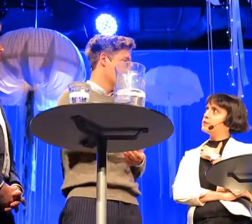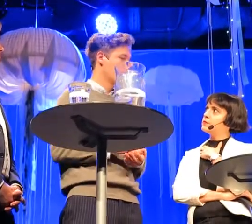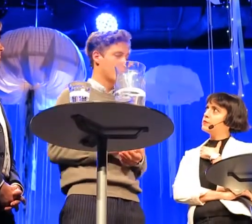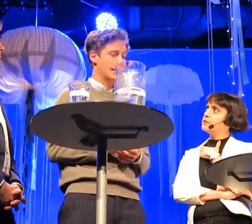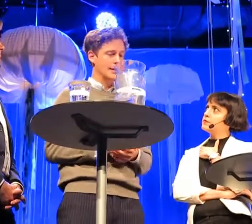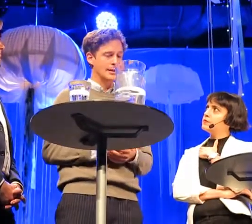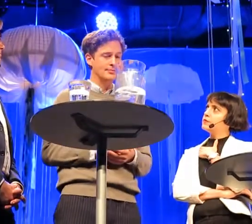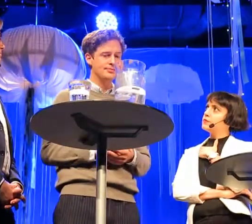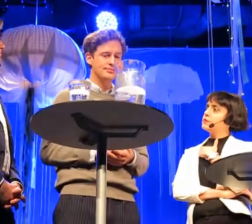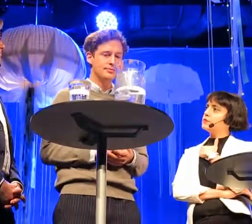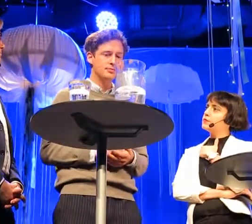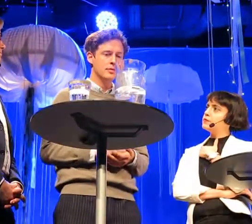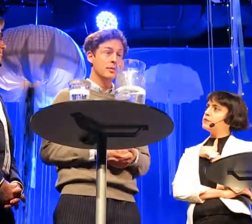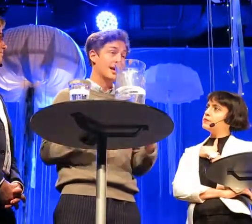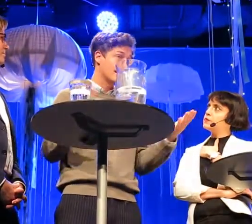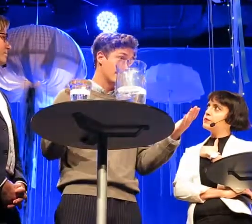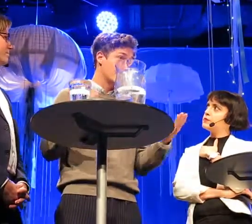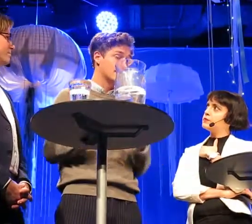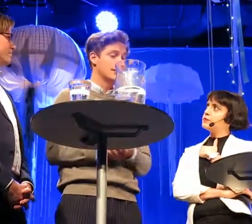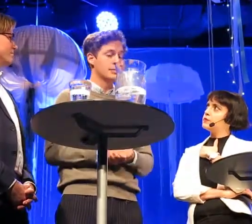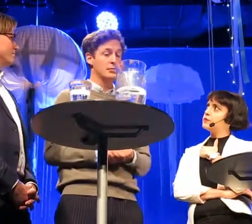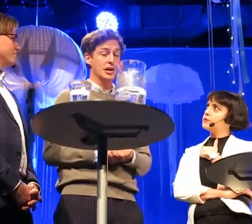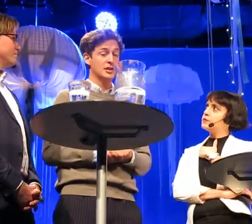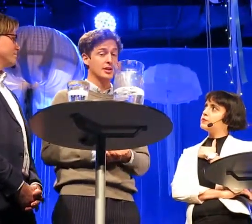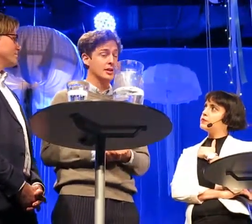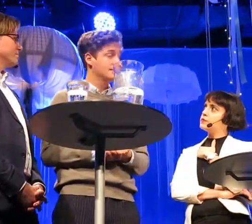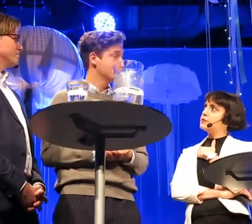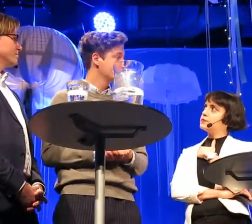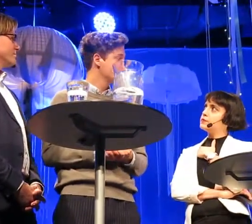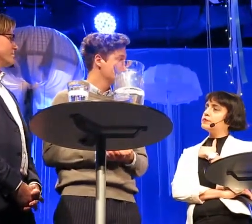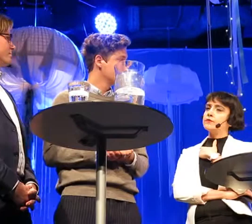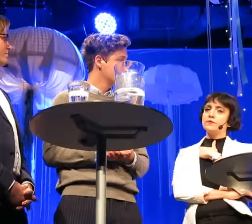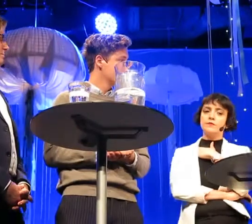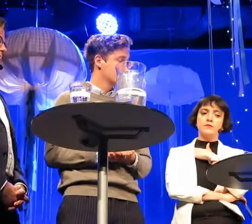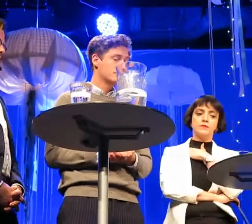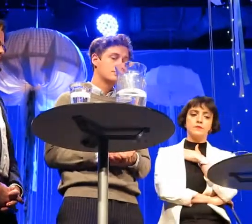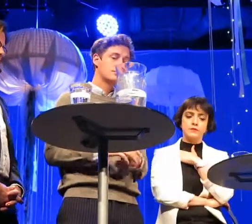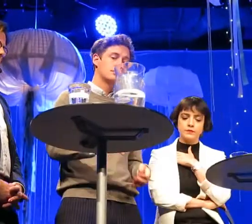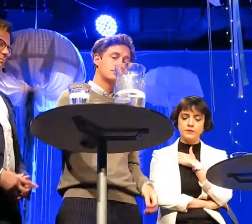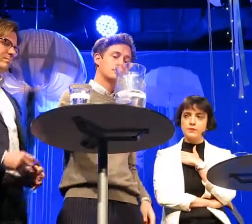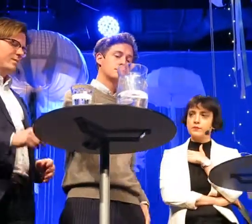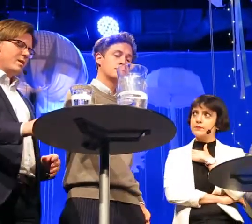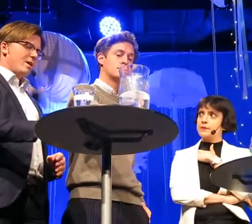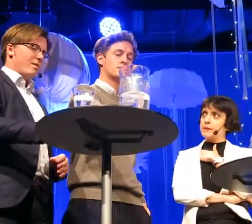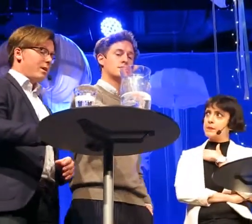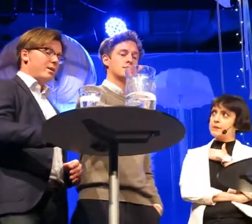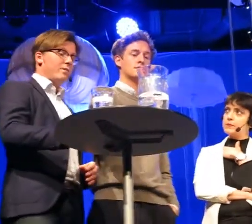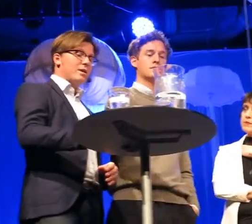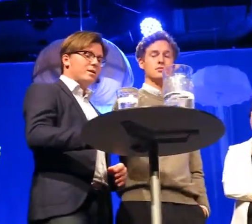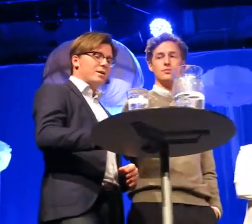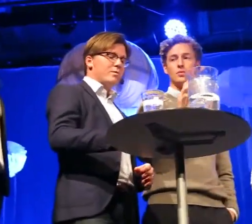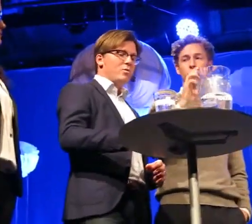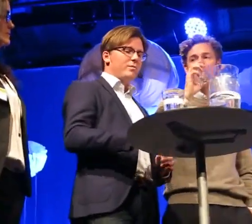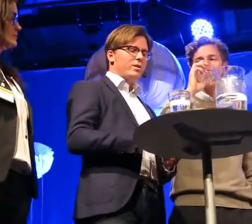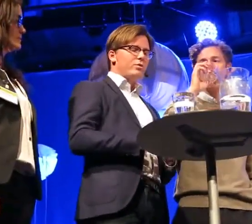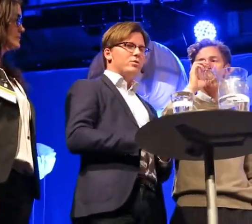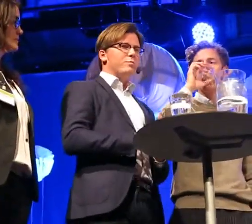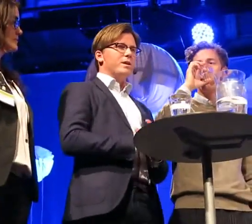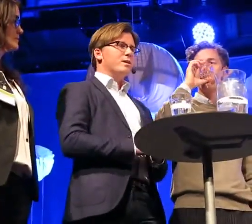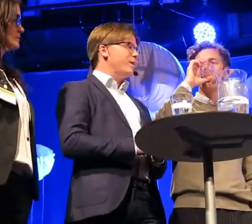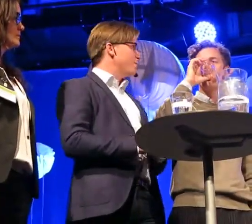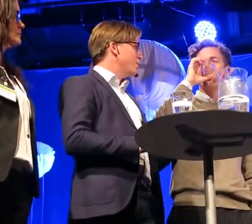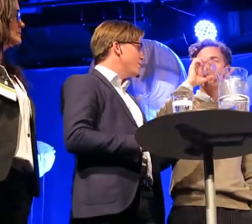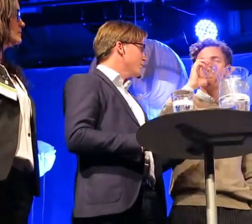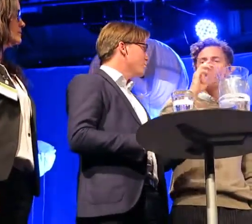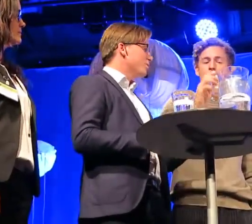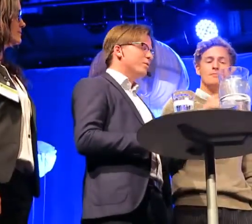Ungern, någon helt annan. Med helt andra miljöstandarder. Erik, vad säger du om ekomålbilden? Jag är inte fast i ekomål, men jag tror du